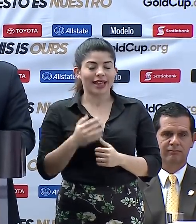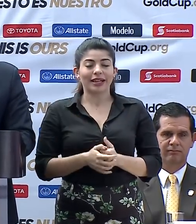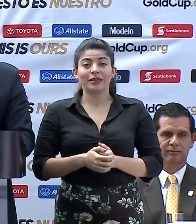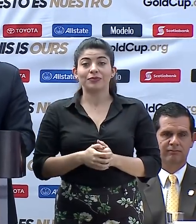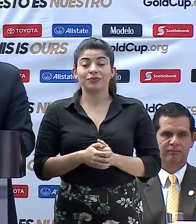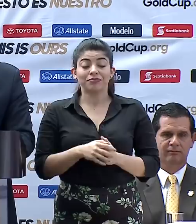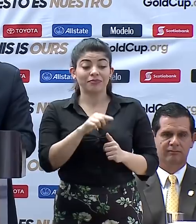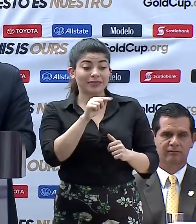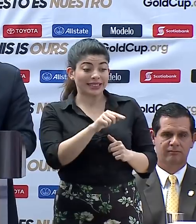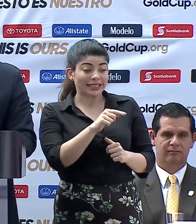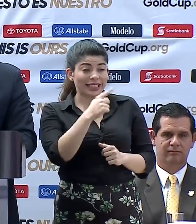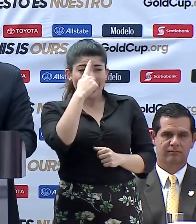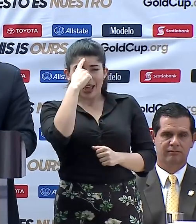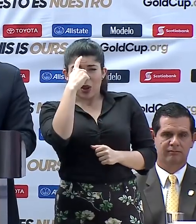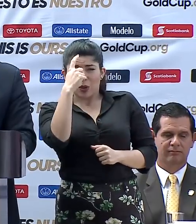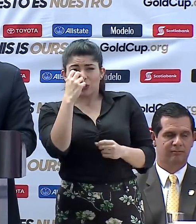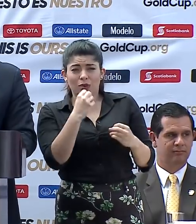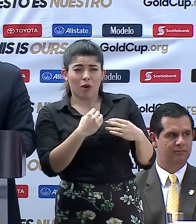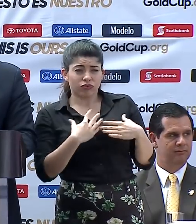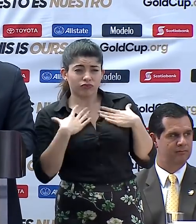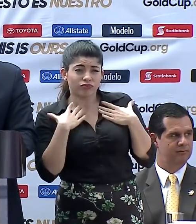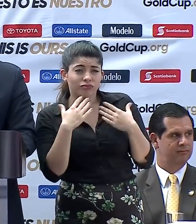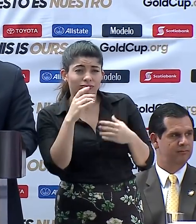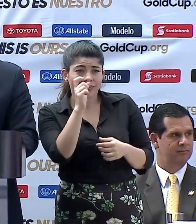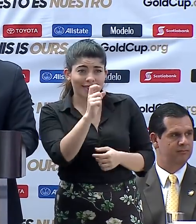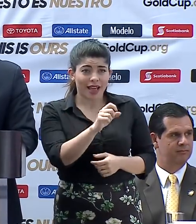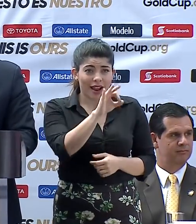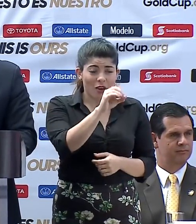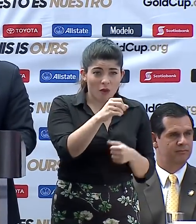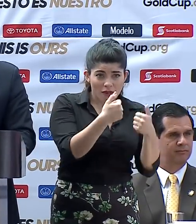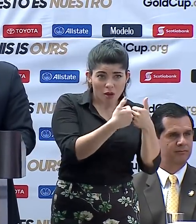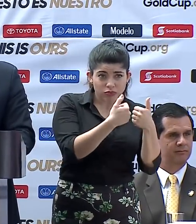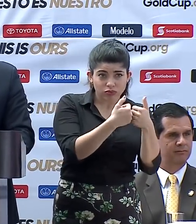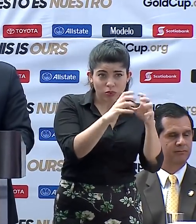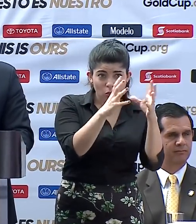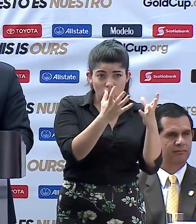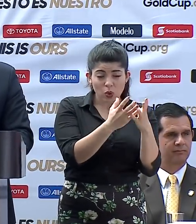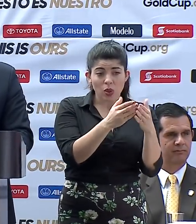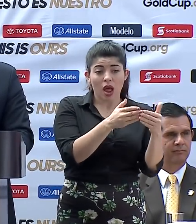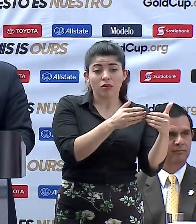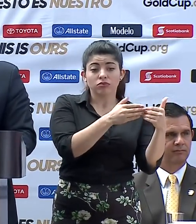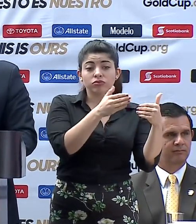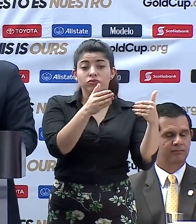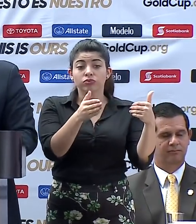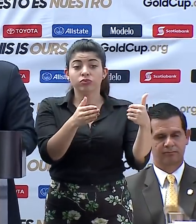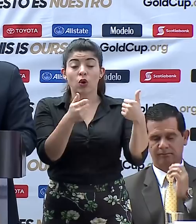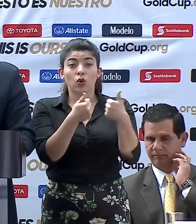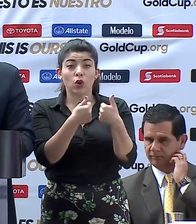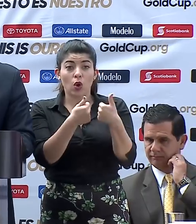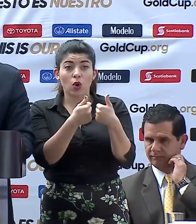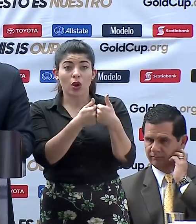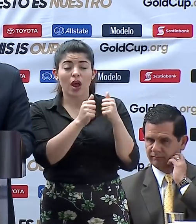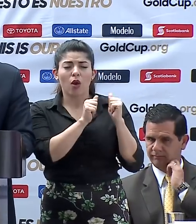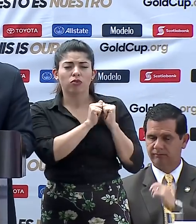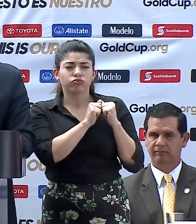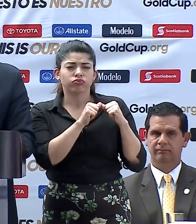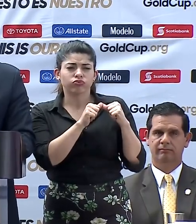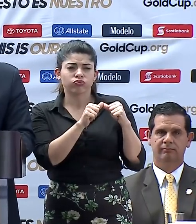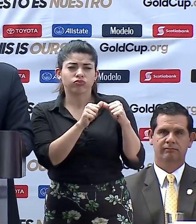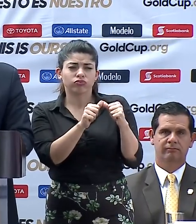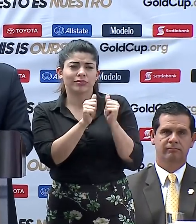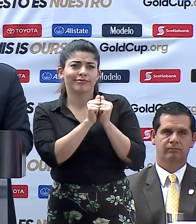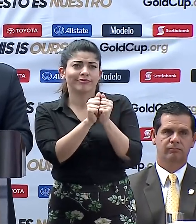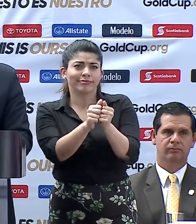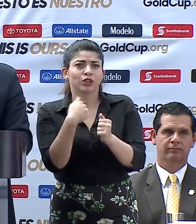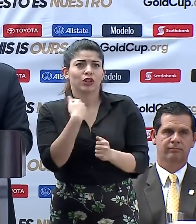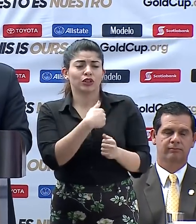Y después de la ilusión que nos generó Italia 90, un torneo que nos ha acompañado en todo ese